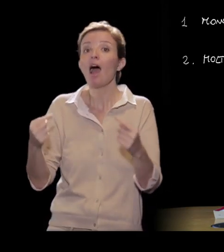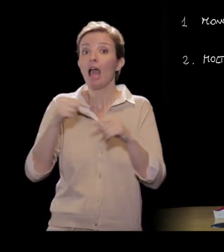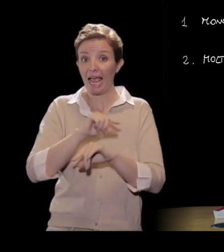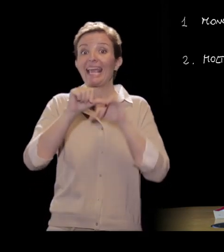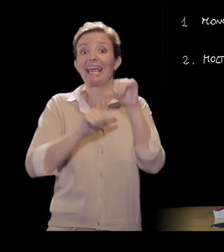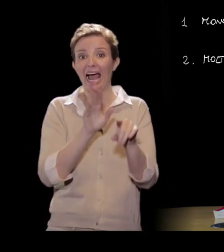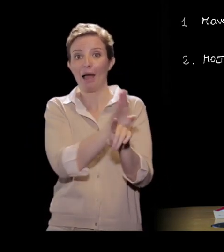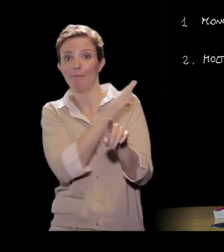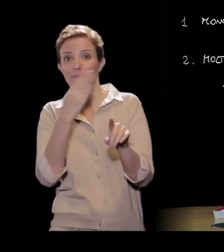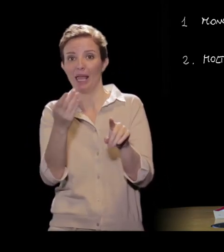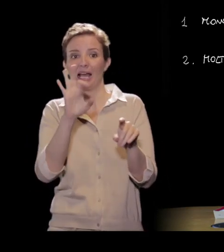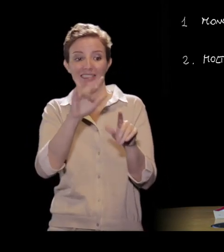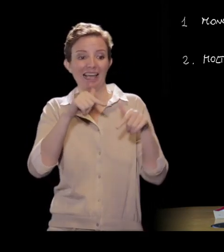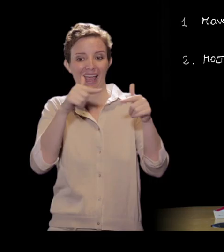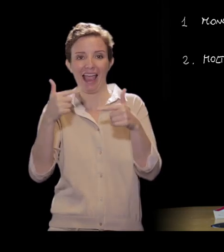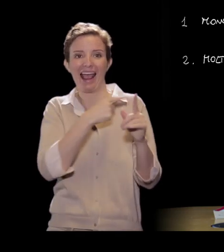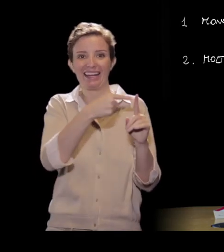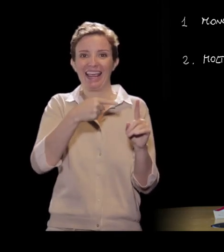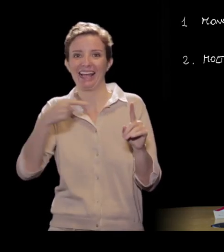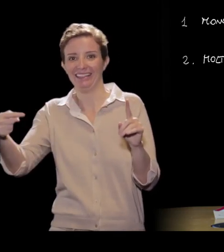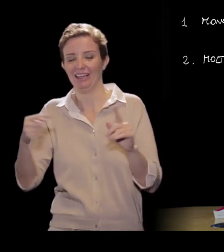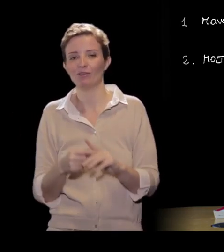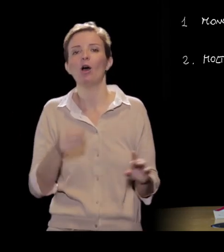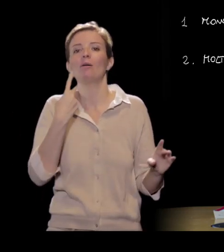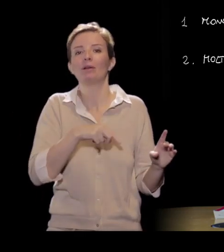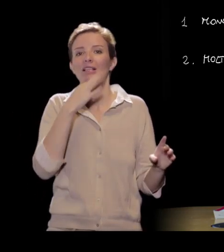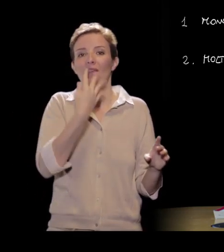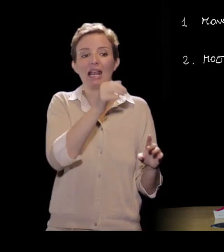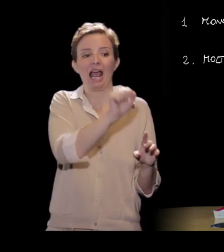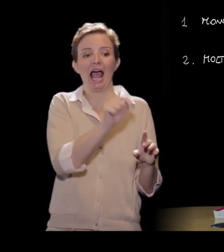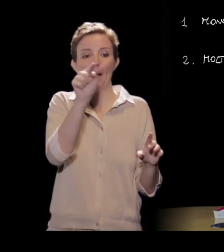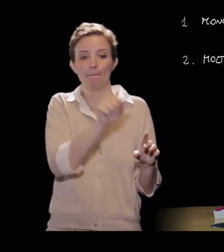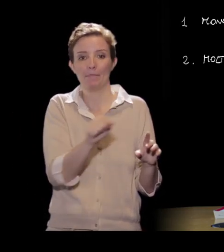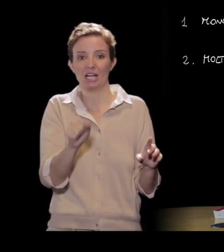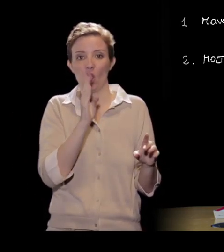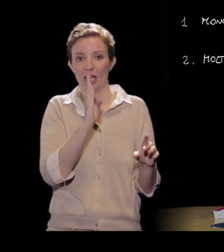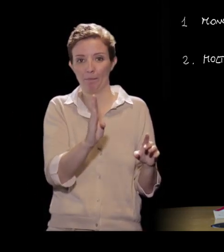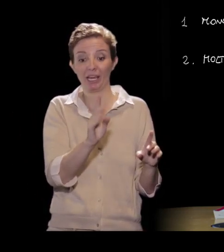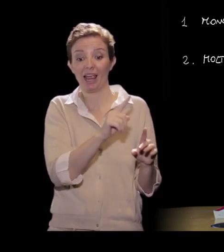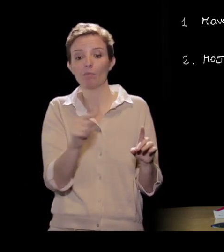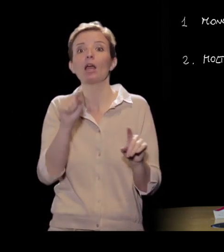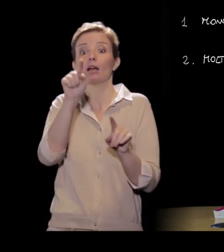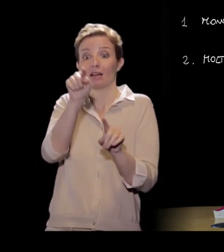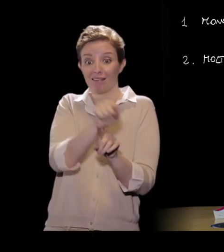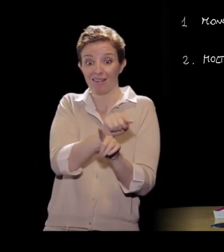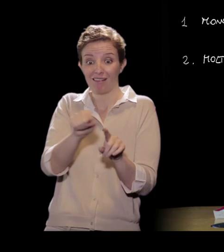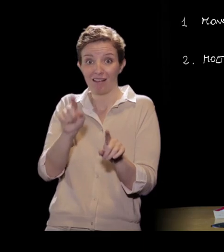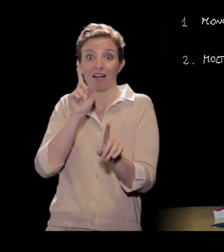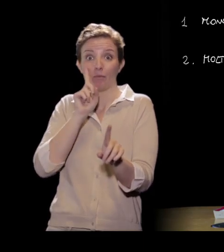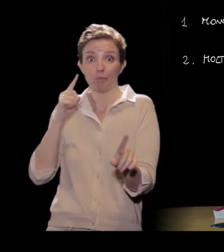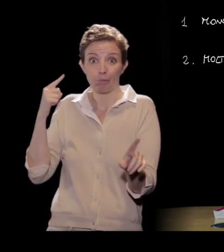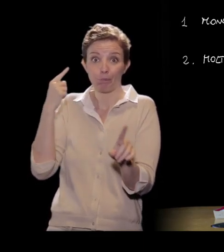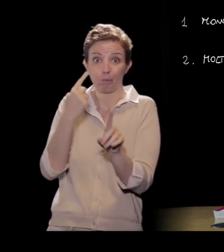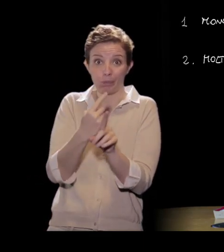negativo questo vuol dire che se noi abbiamo a minore di b il verso della disuguaglianza resta invariato